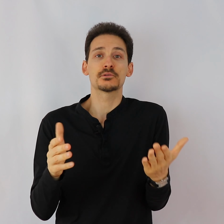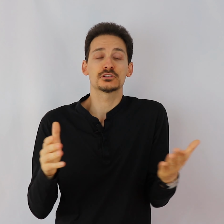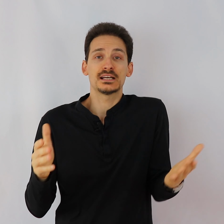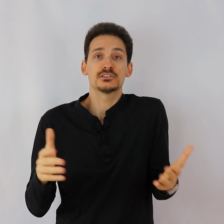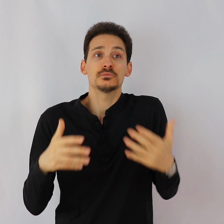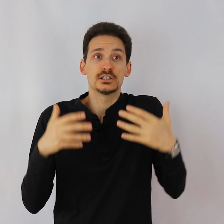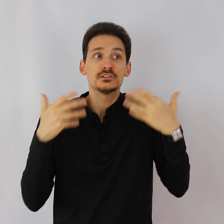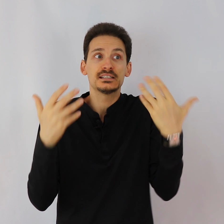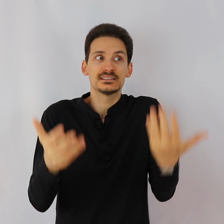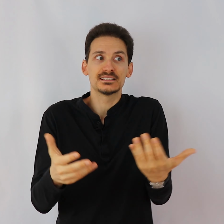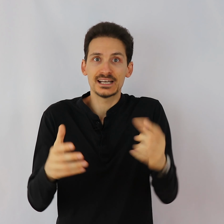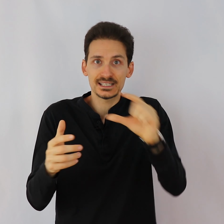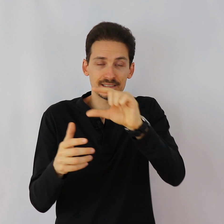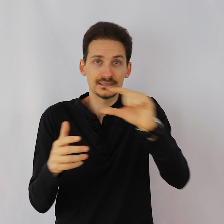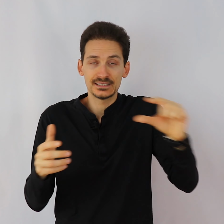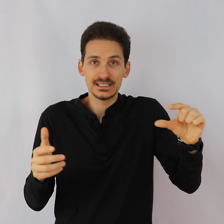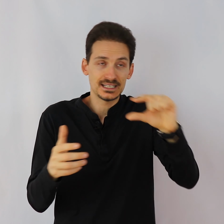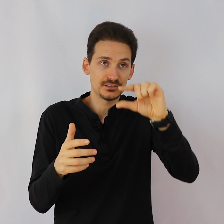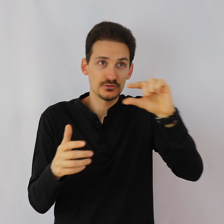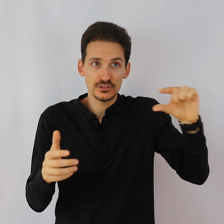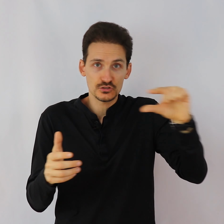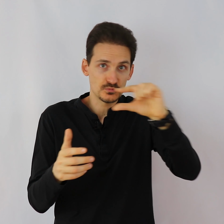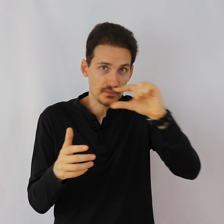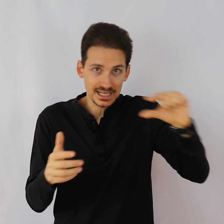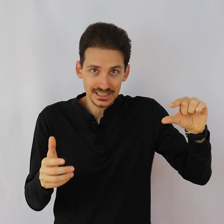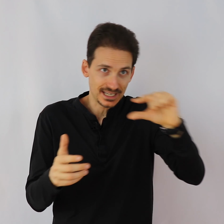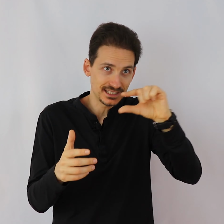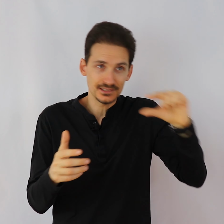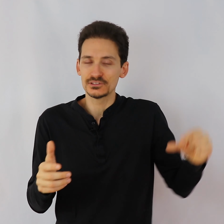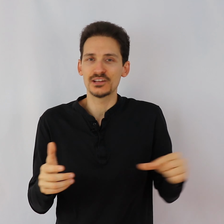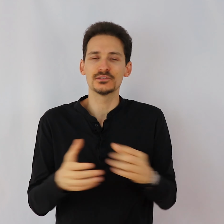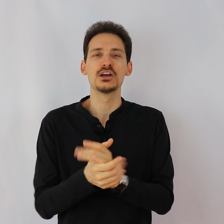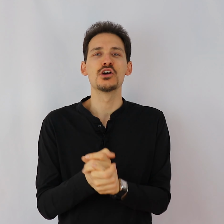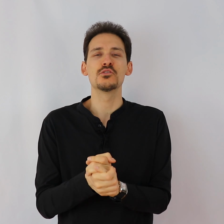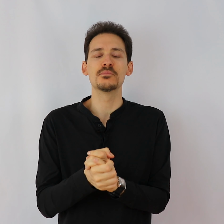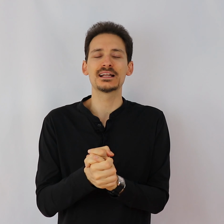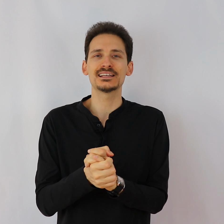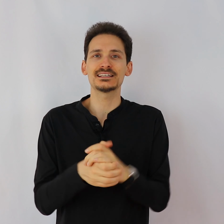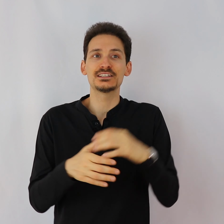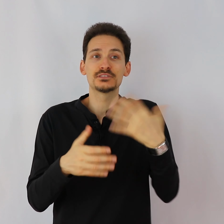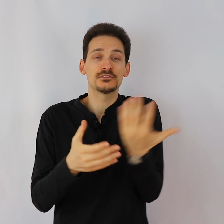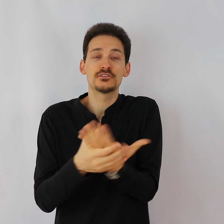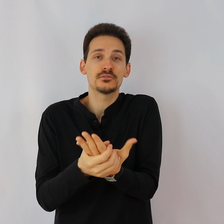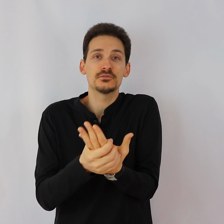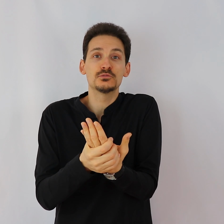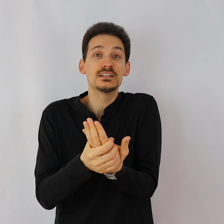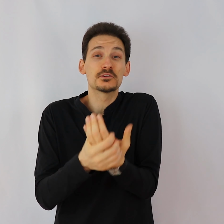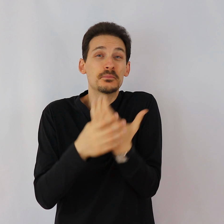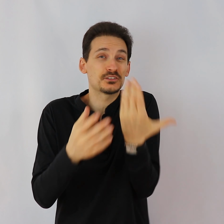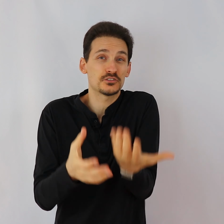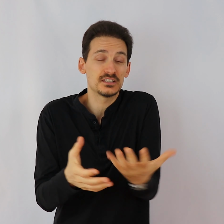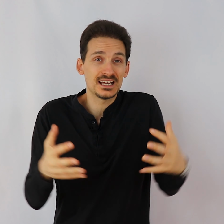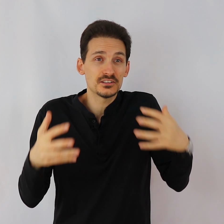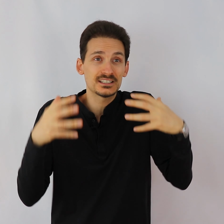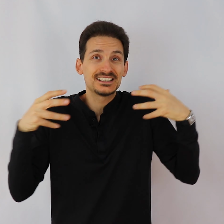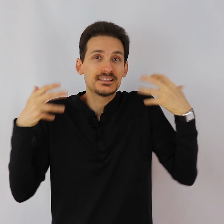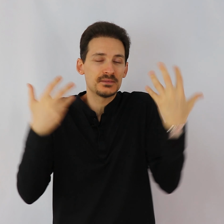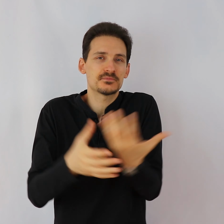por lo tanto bueno intentar tener anuncios un banner ahí un banner y un anuncio un libro patrocinado que te dé más